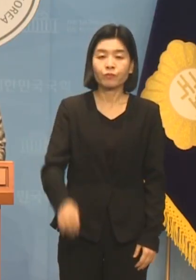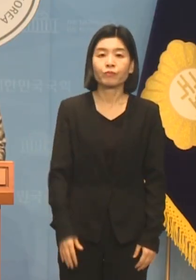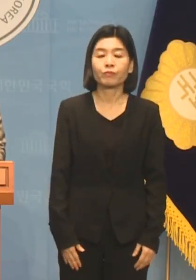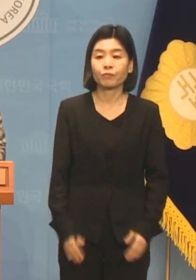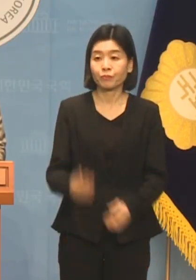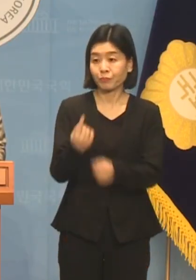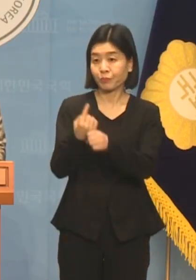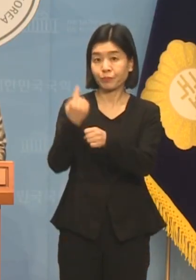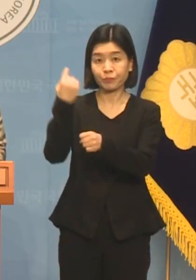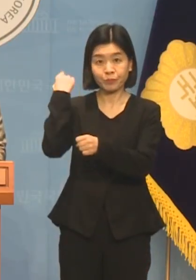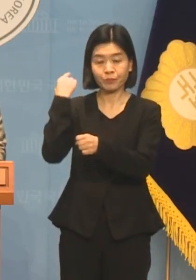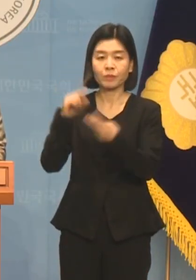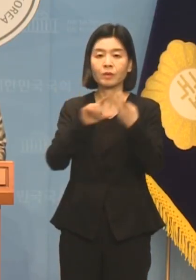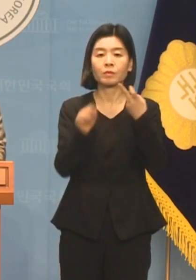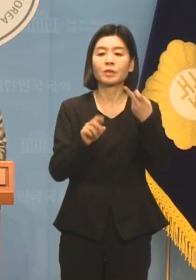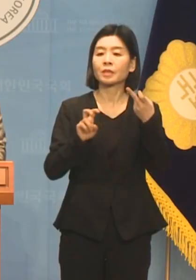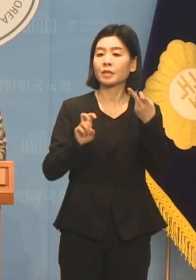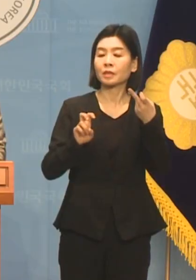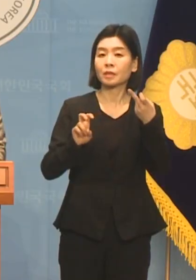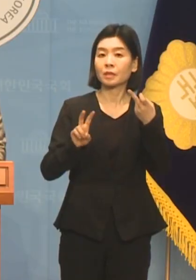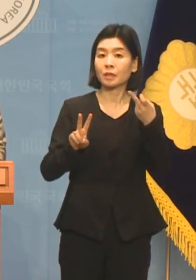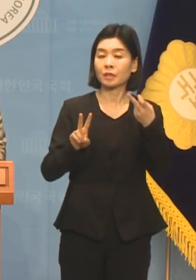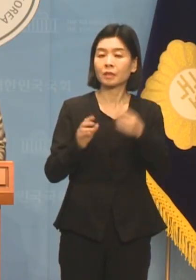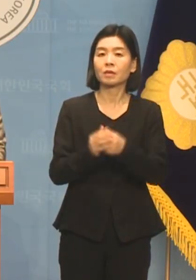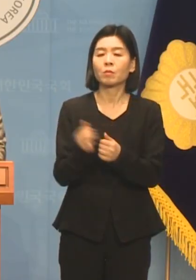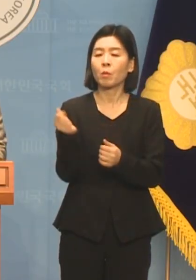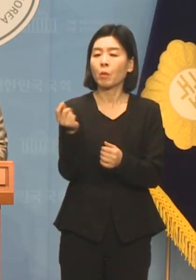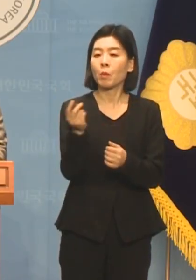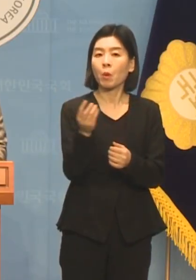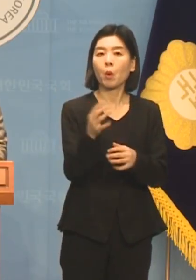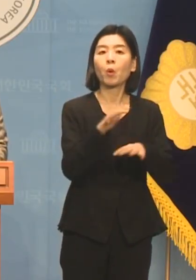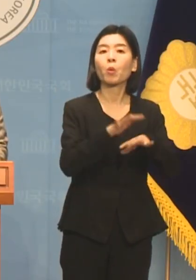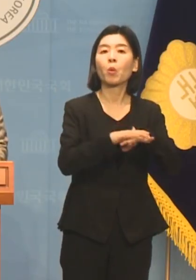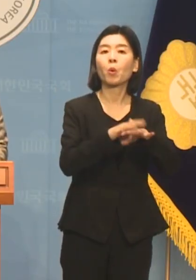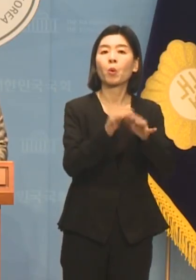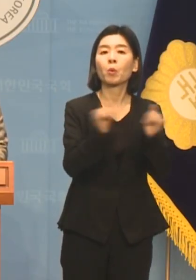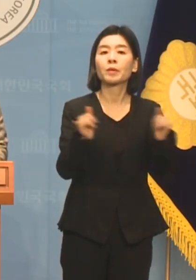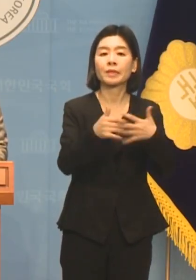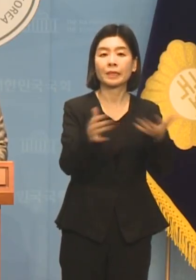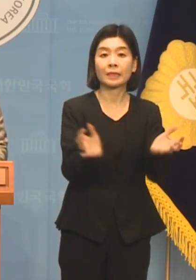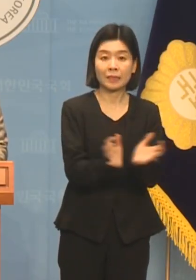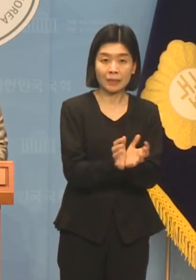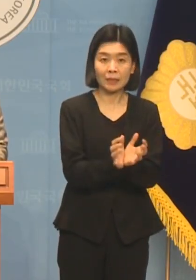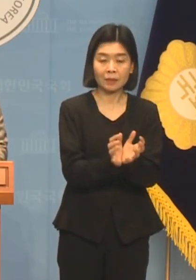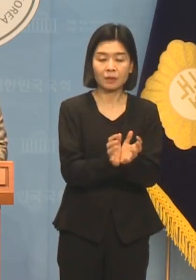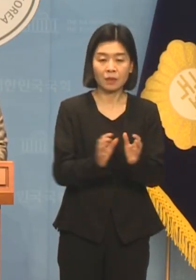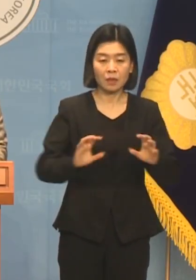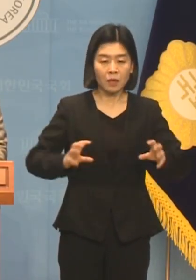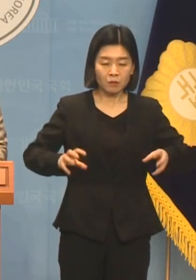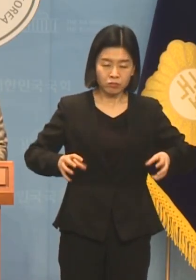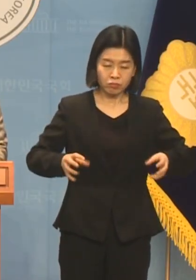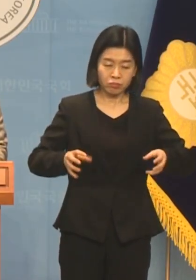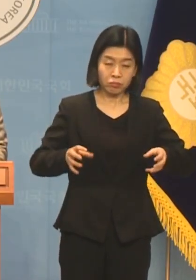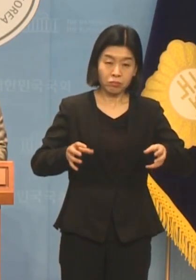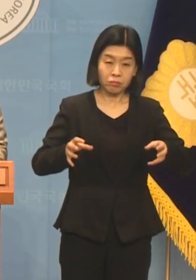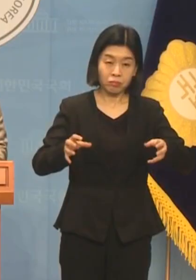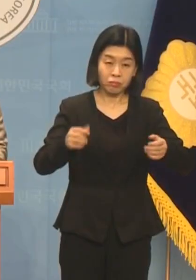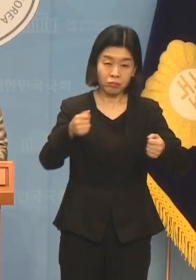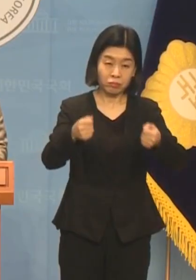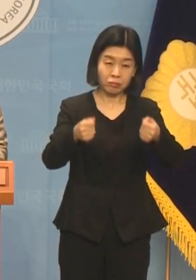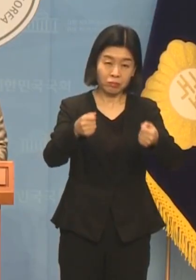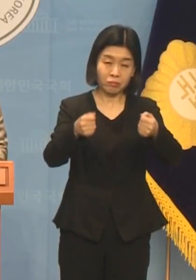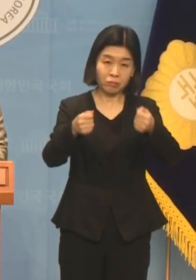지난해 12월 22일 몇몇 농민단체들은 트랙터를 끌고 서울에